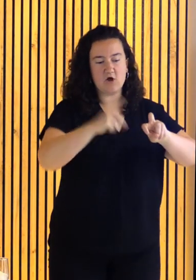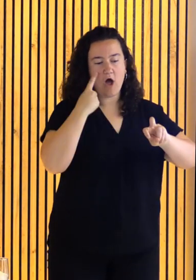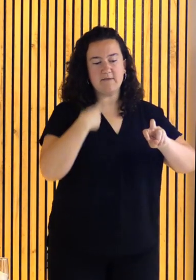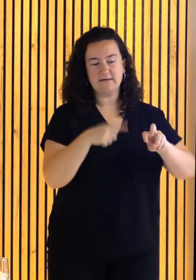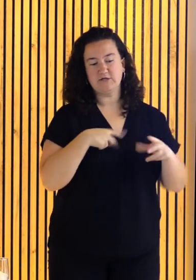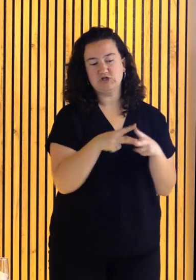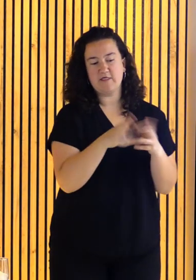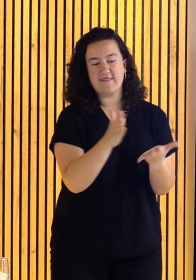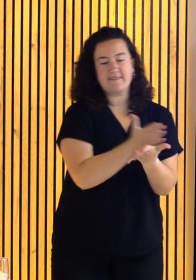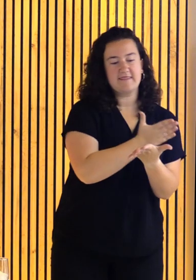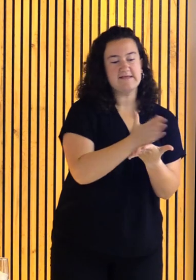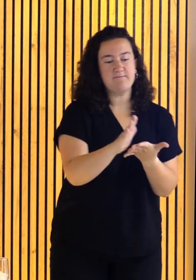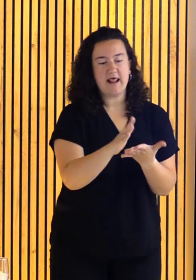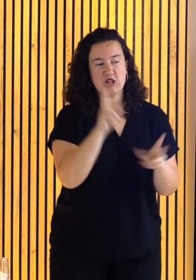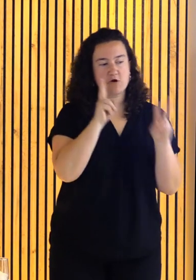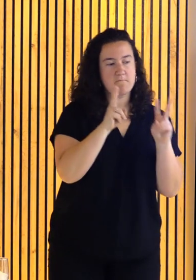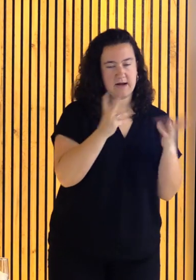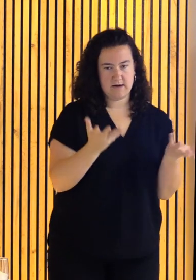Bale.